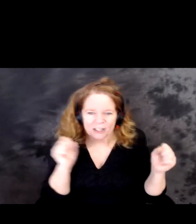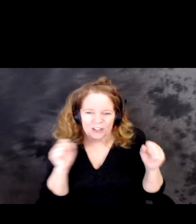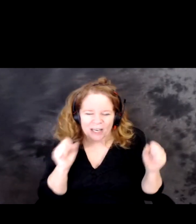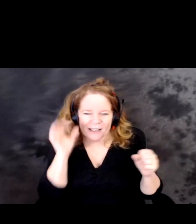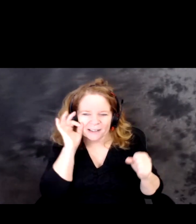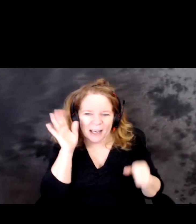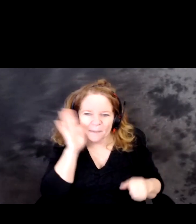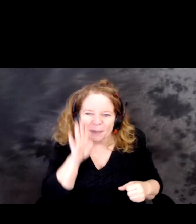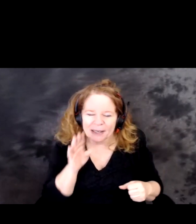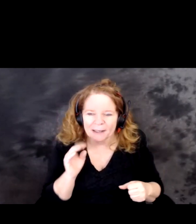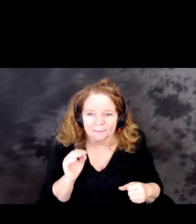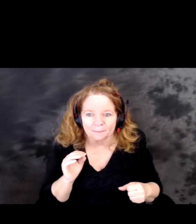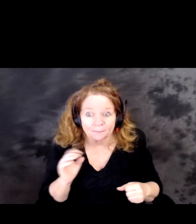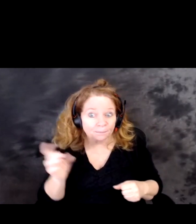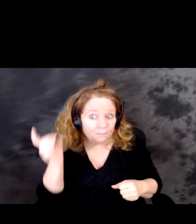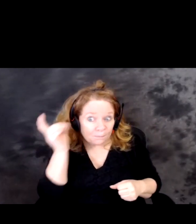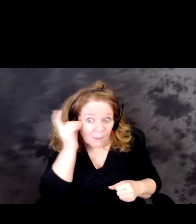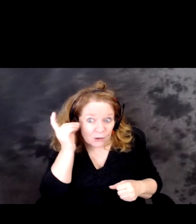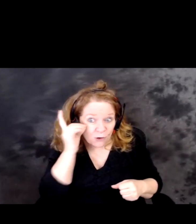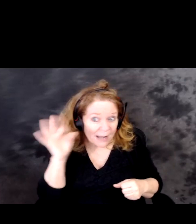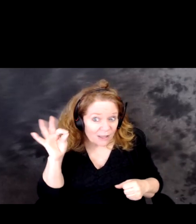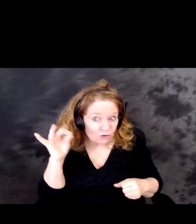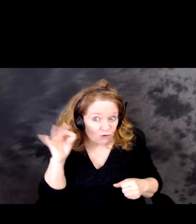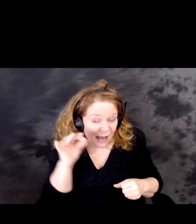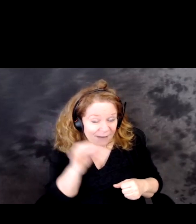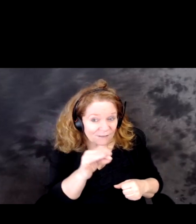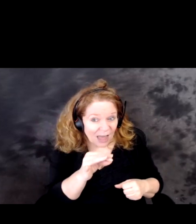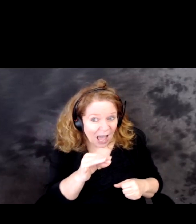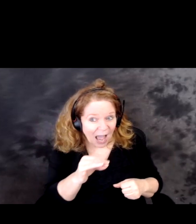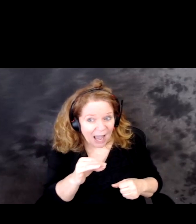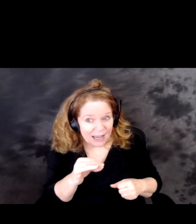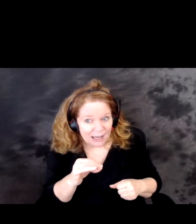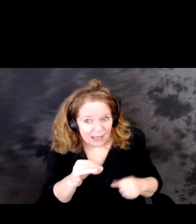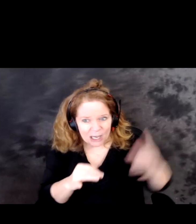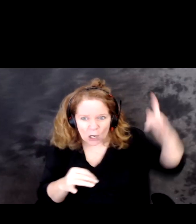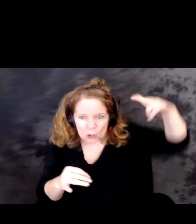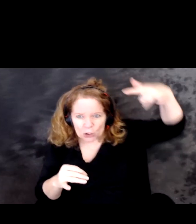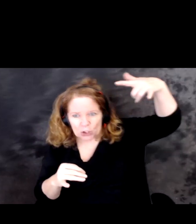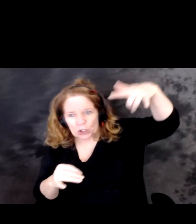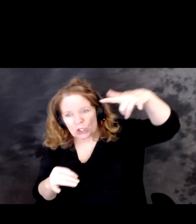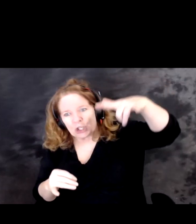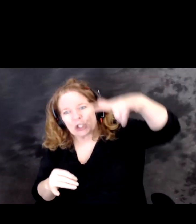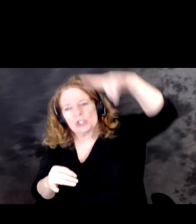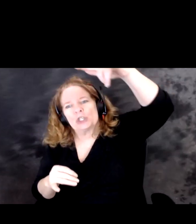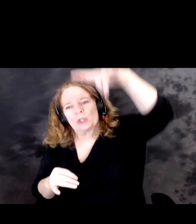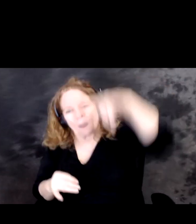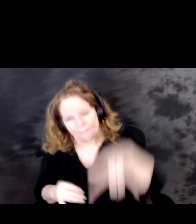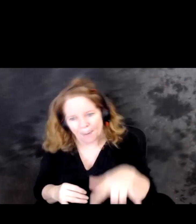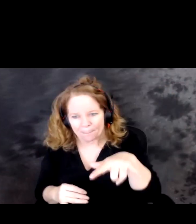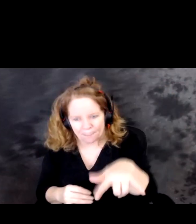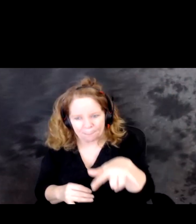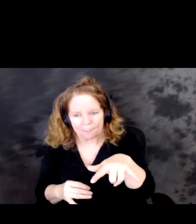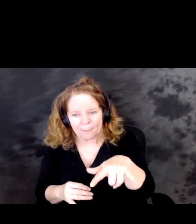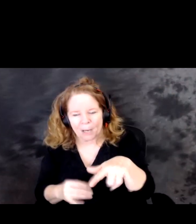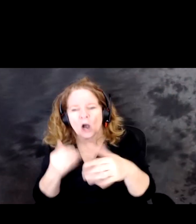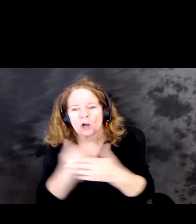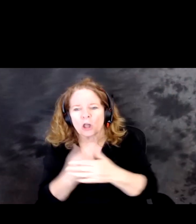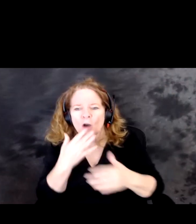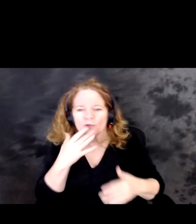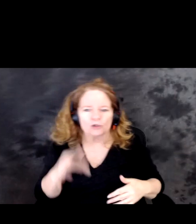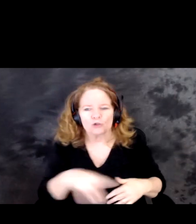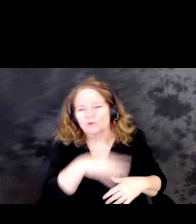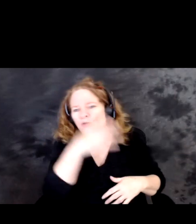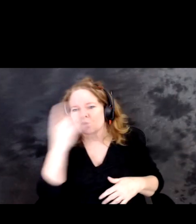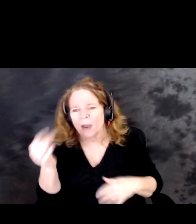pancita. Decía la abejita. Drastic Drake, la libélula, aterrizó el avión. Justo al lado de la